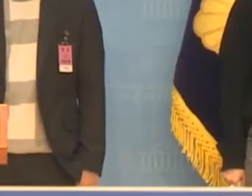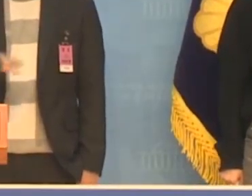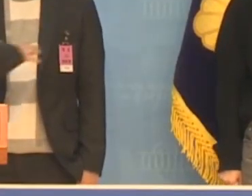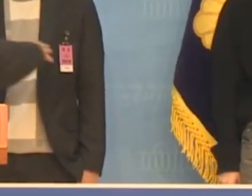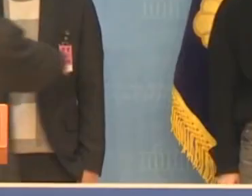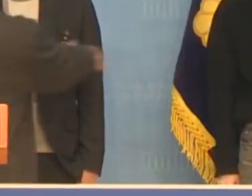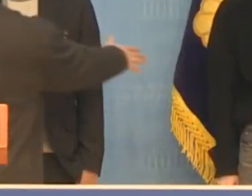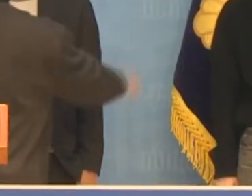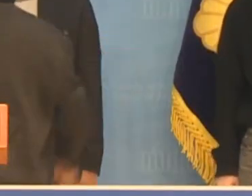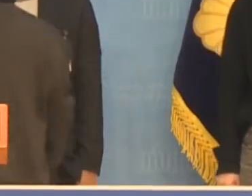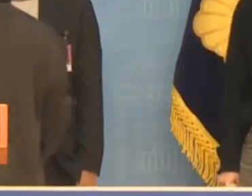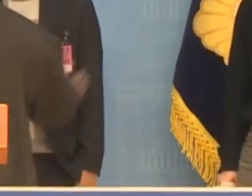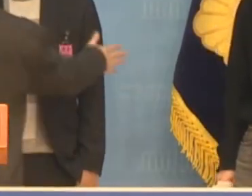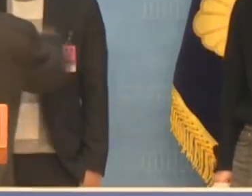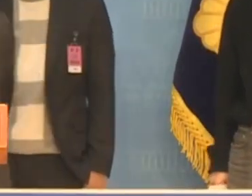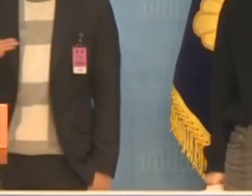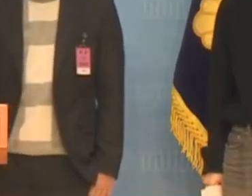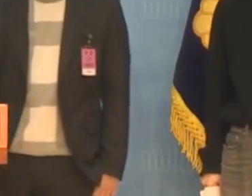바로 순서대로